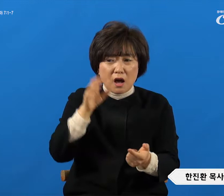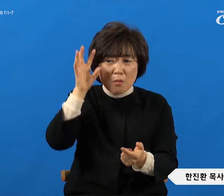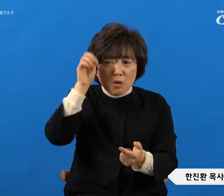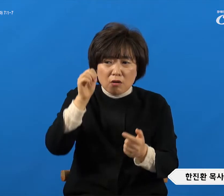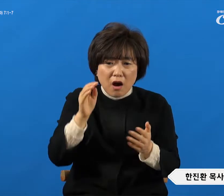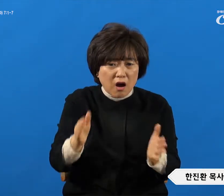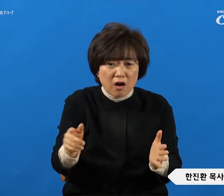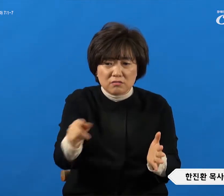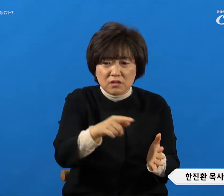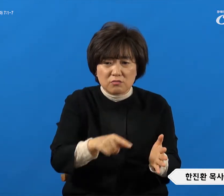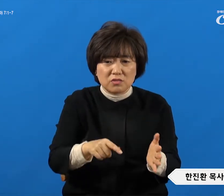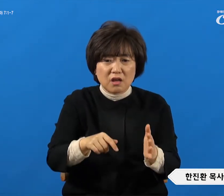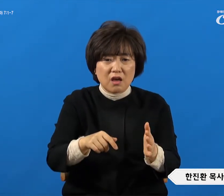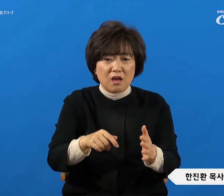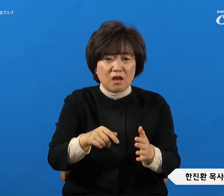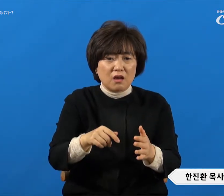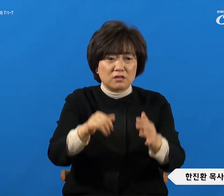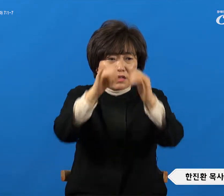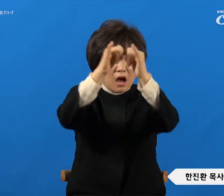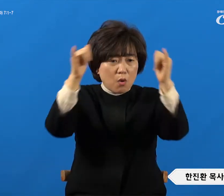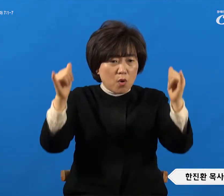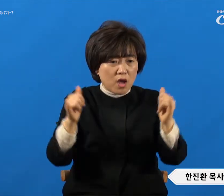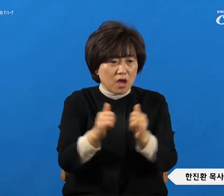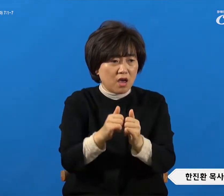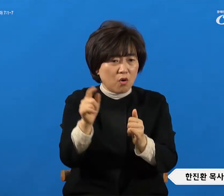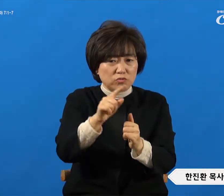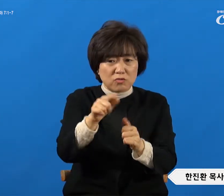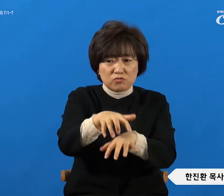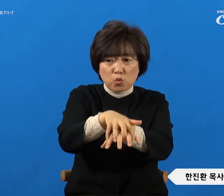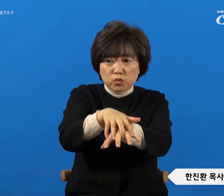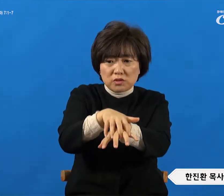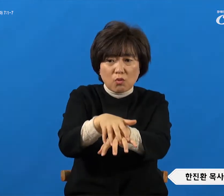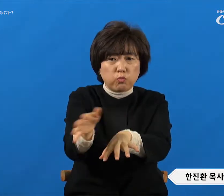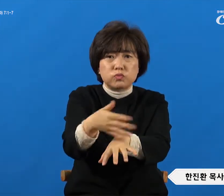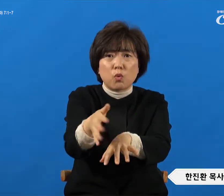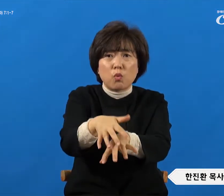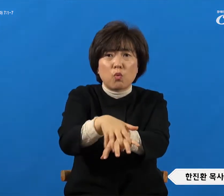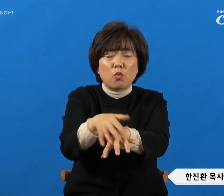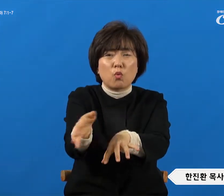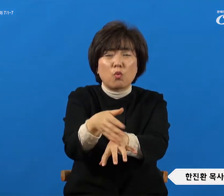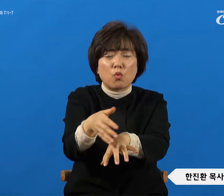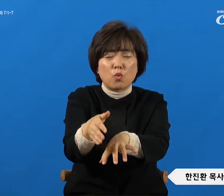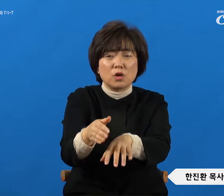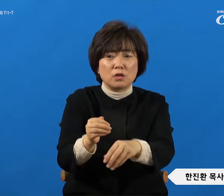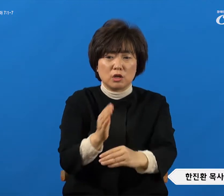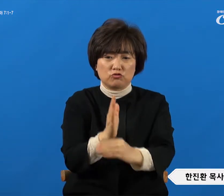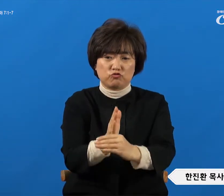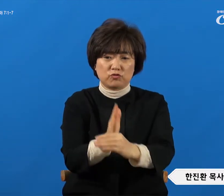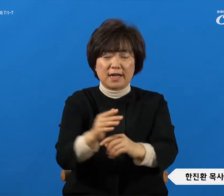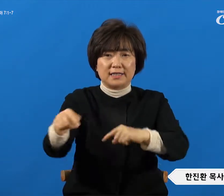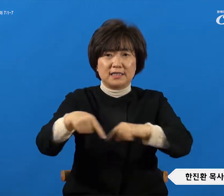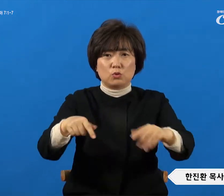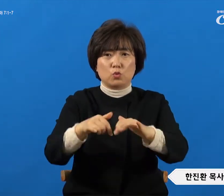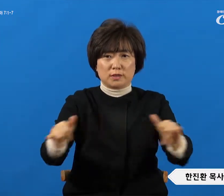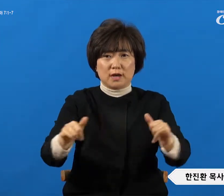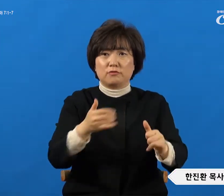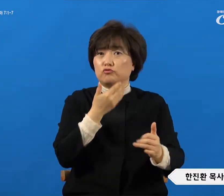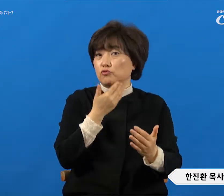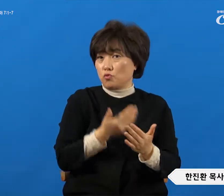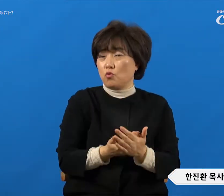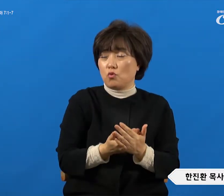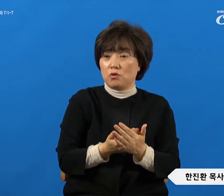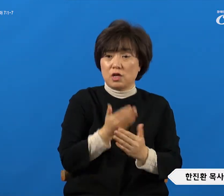무너져 있었습니다. 그런데 중간 지도자가 중요하지요. 중간 지도자가 백성들과